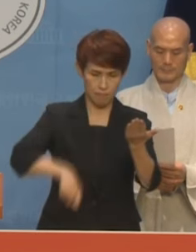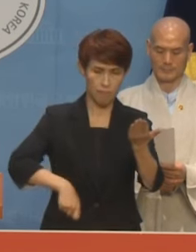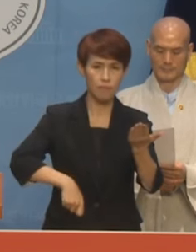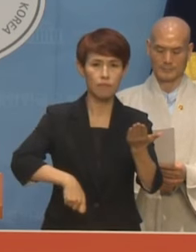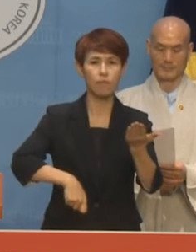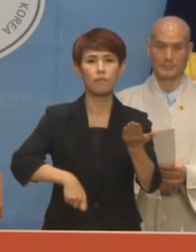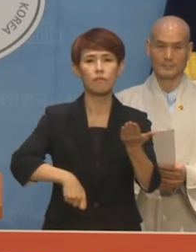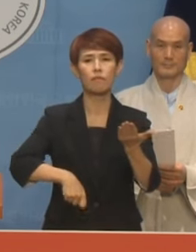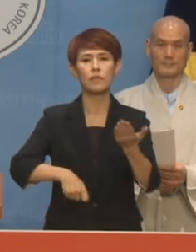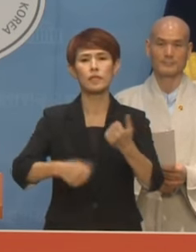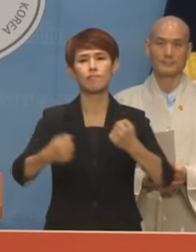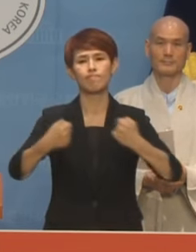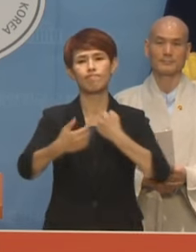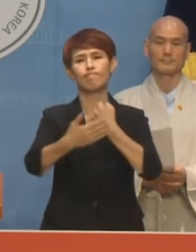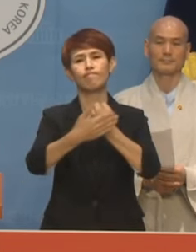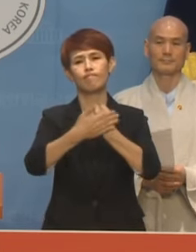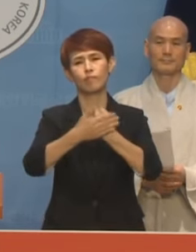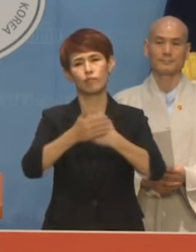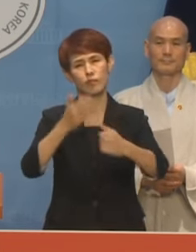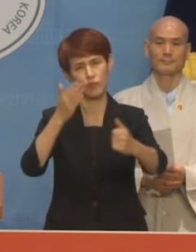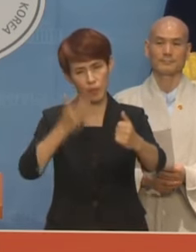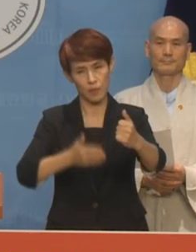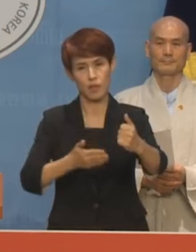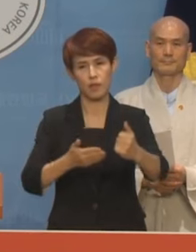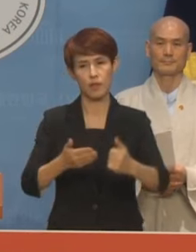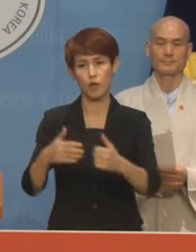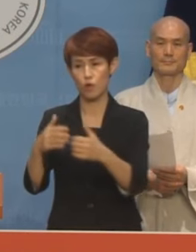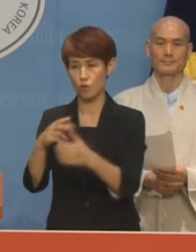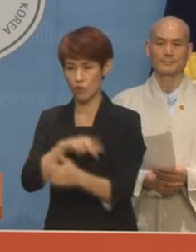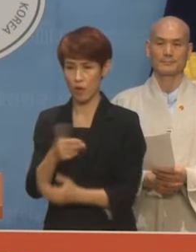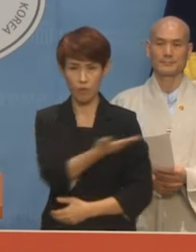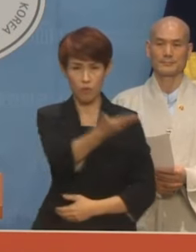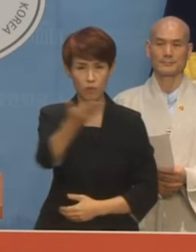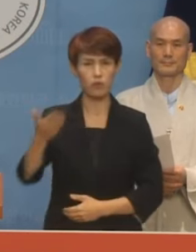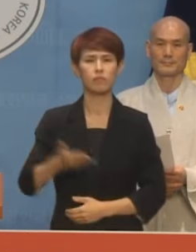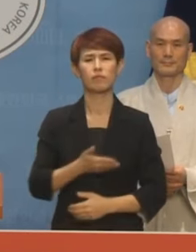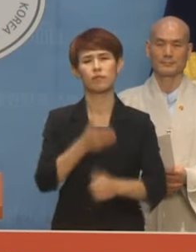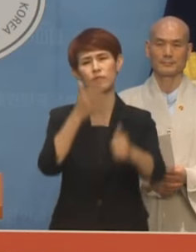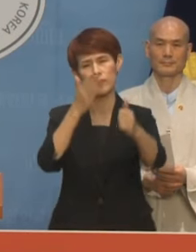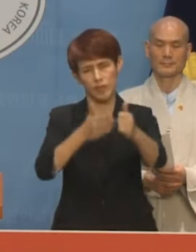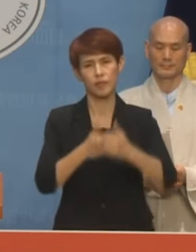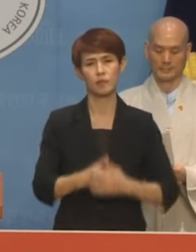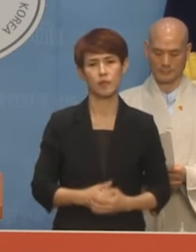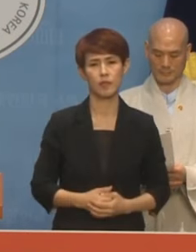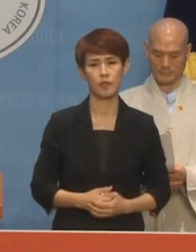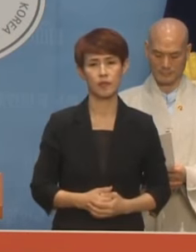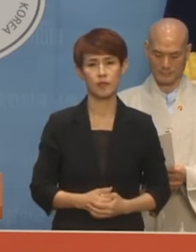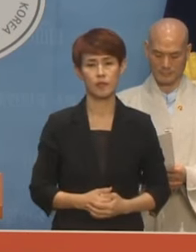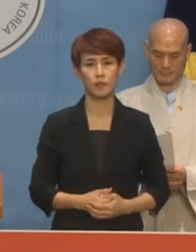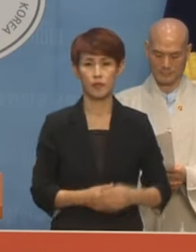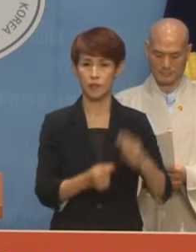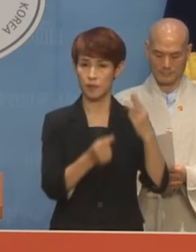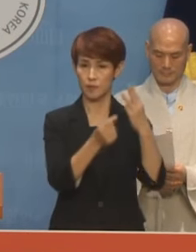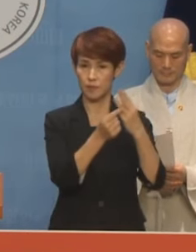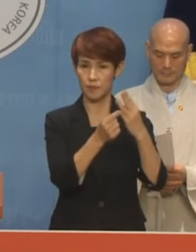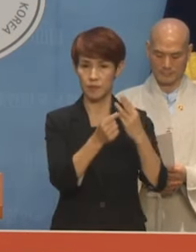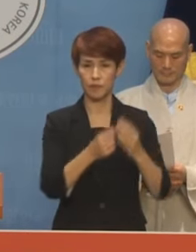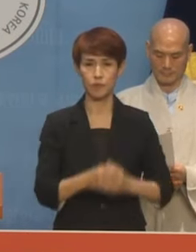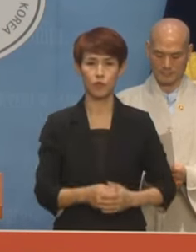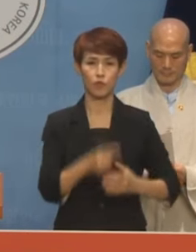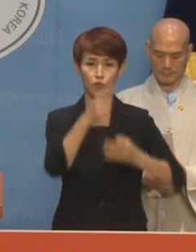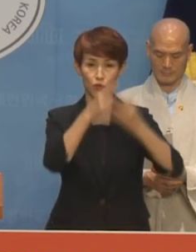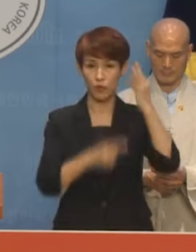있도록 협조해 주실 것을 여야의 국회의원 모두에게 호소합니다. 3.